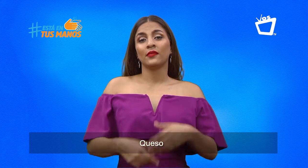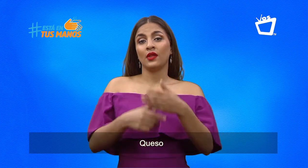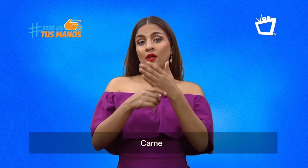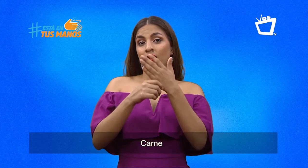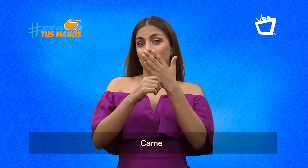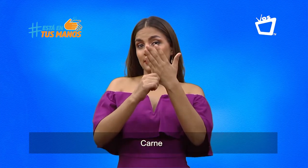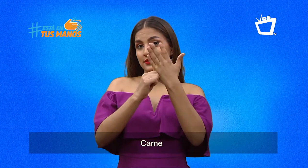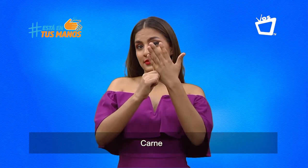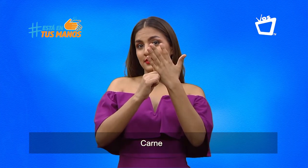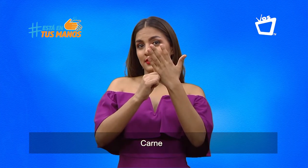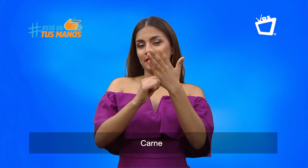carne